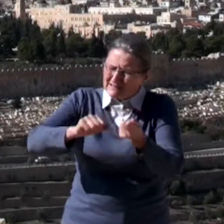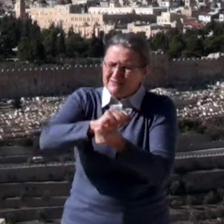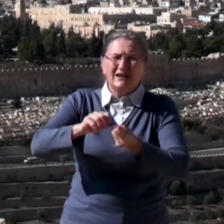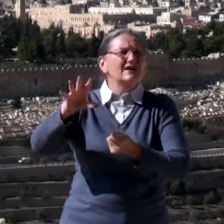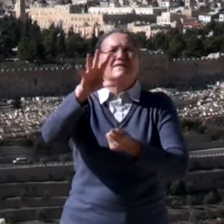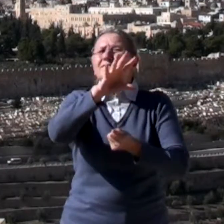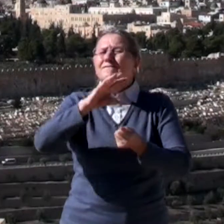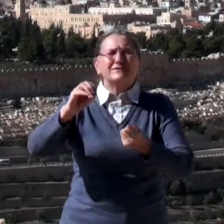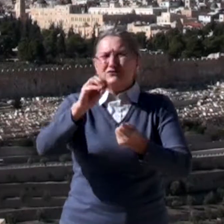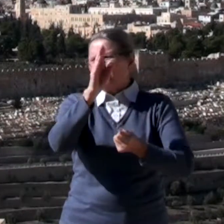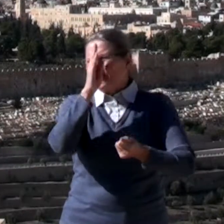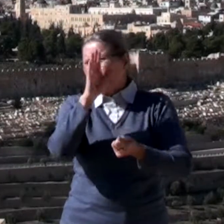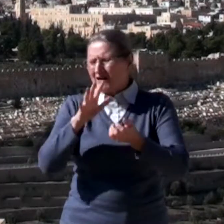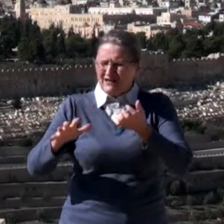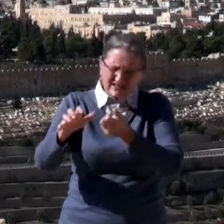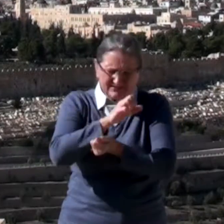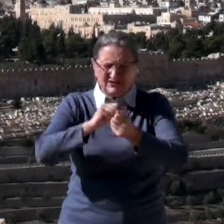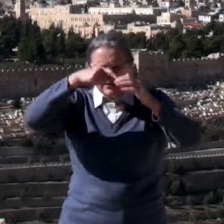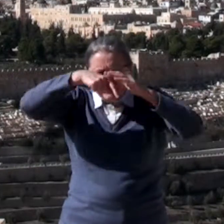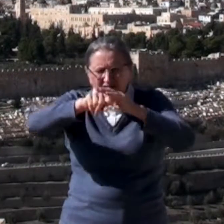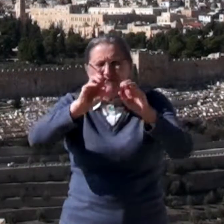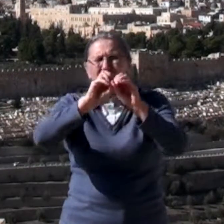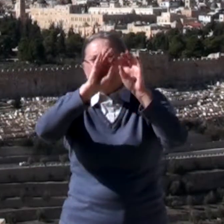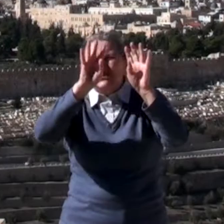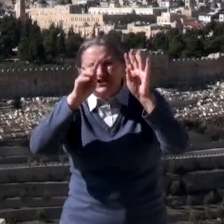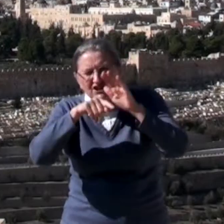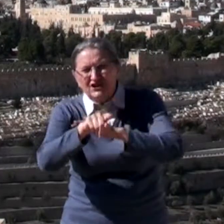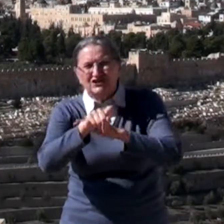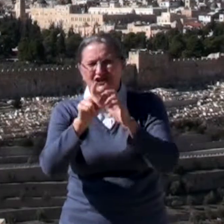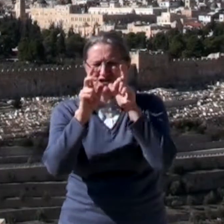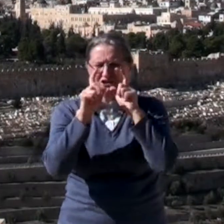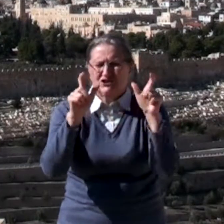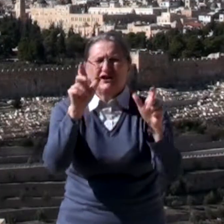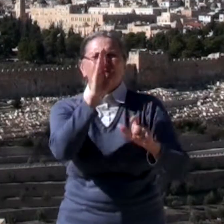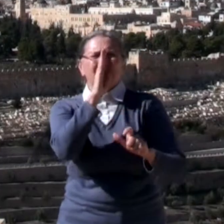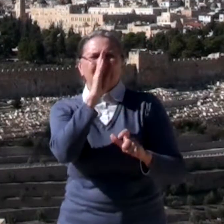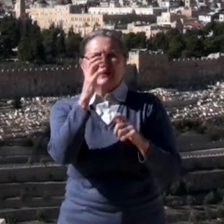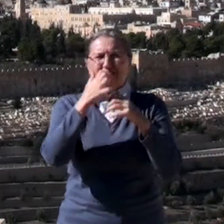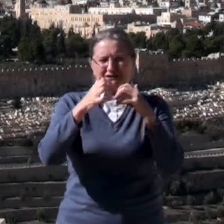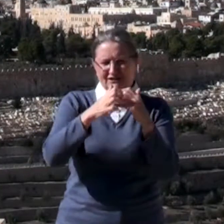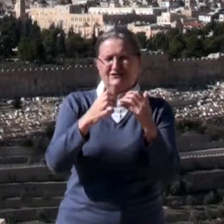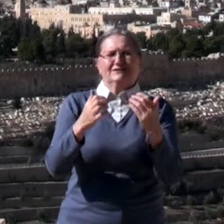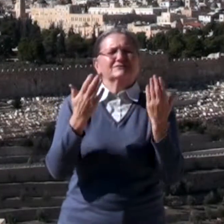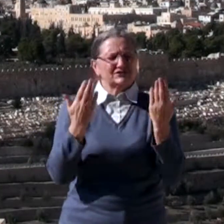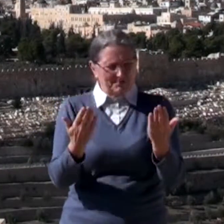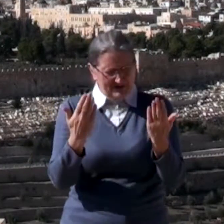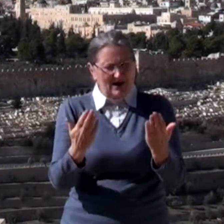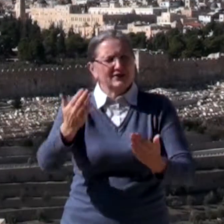все разрушил враг во святилище. Рыкают враги Твои среди собраний Твоих,